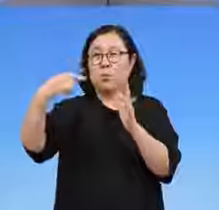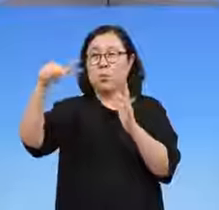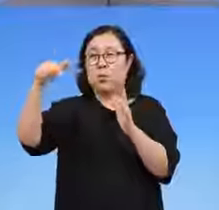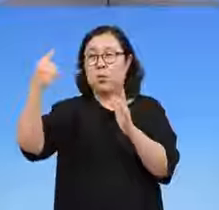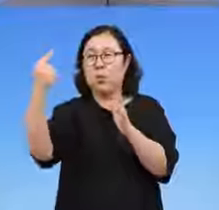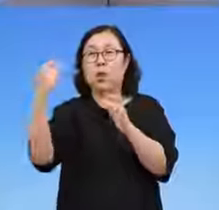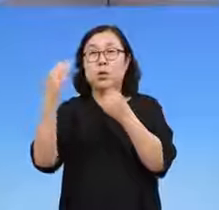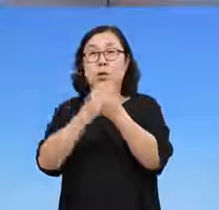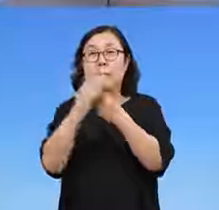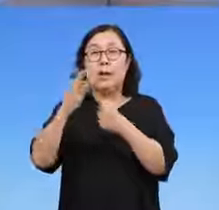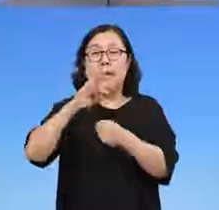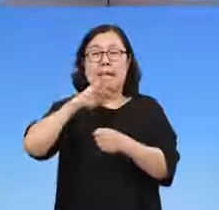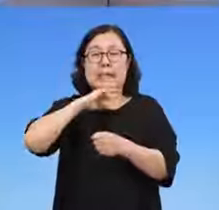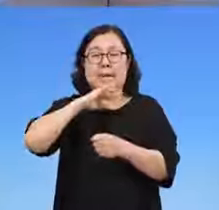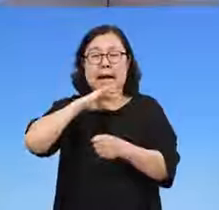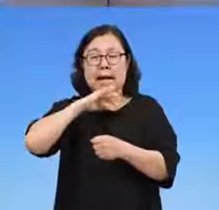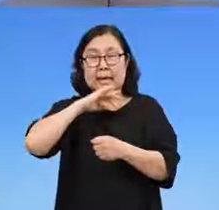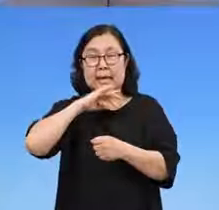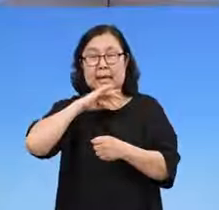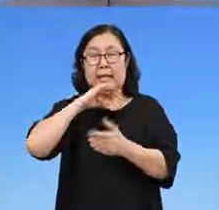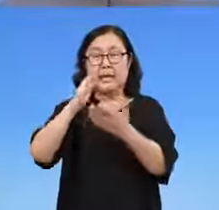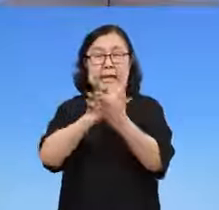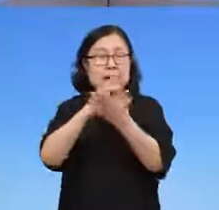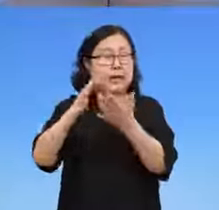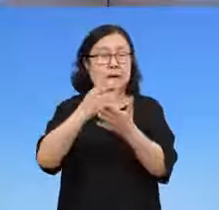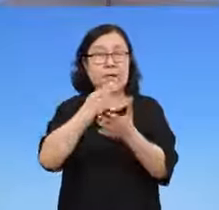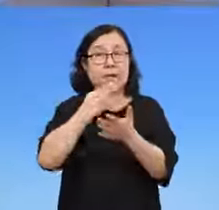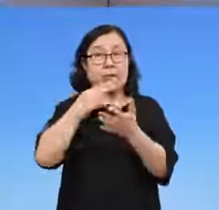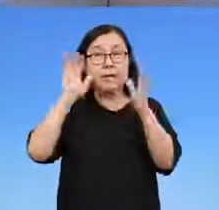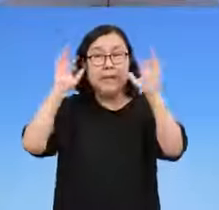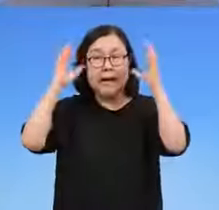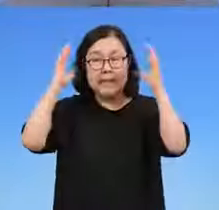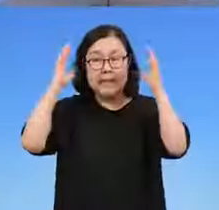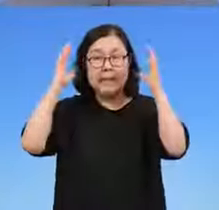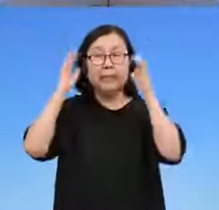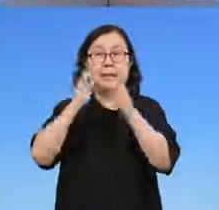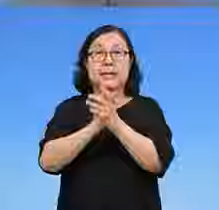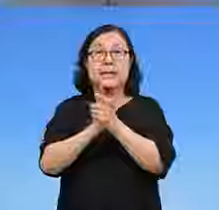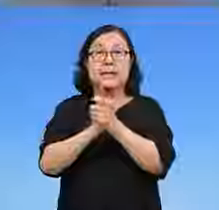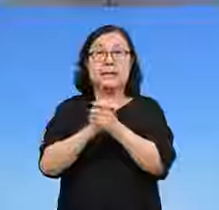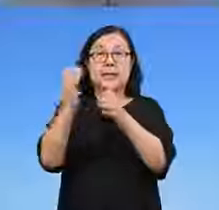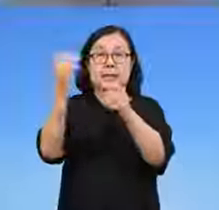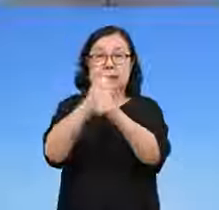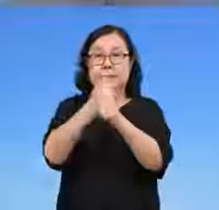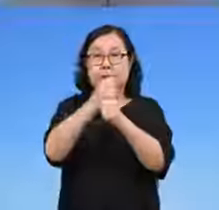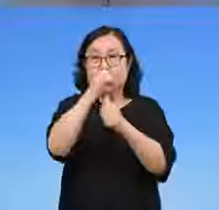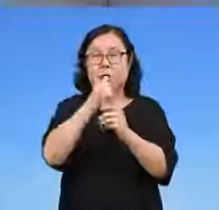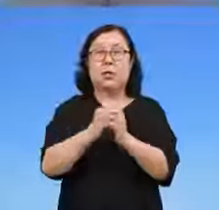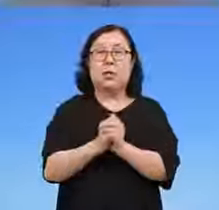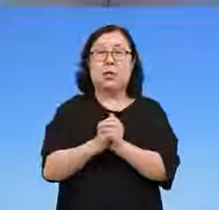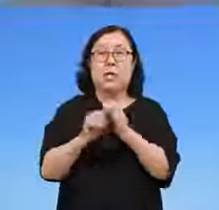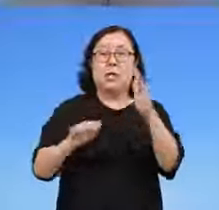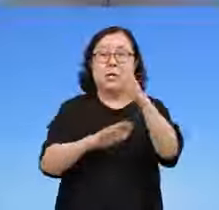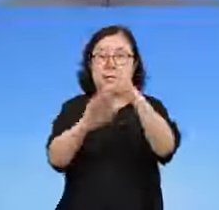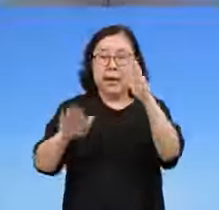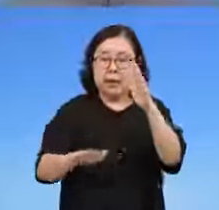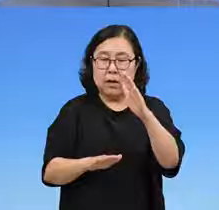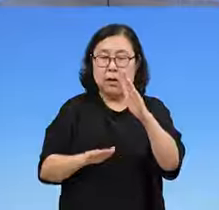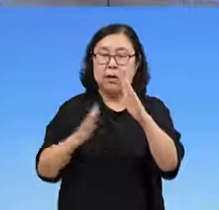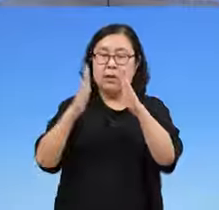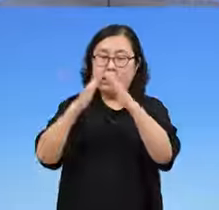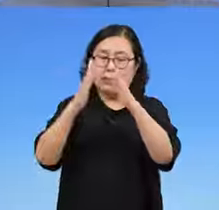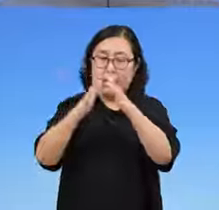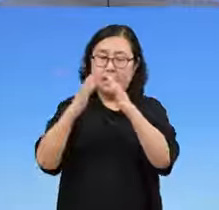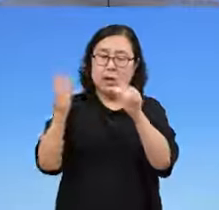것들이 핸드폰이기 때문에 나이를 불문하고 애들을 갖다가 지금 사로잡는데 가정에서만 이거 민망하다고 안 가르쳐서